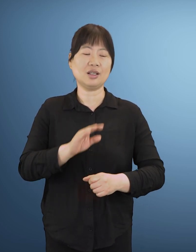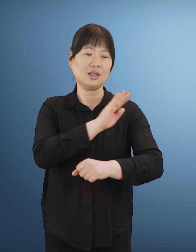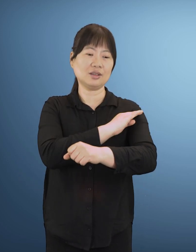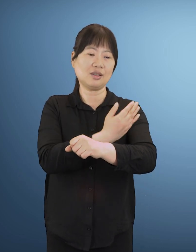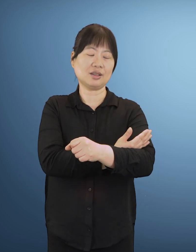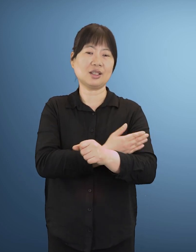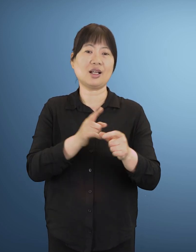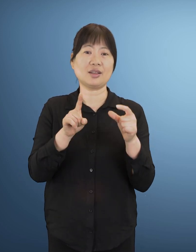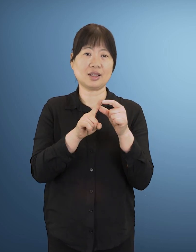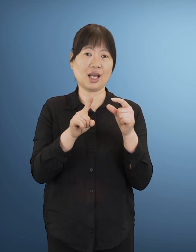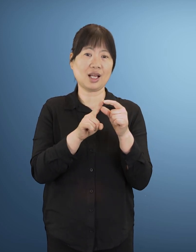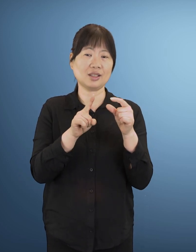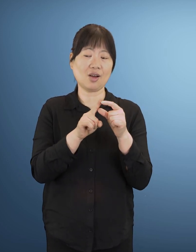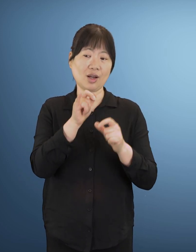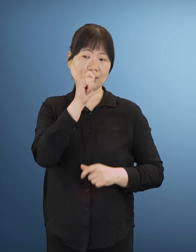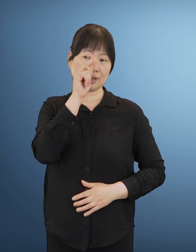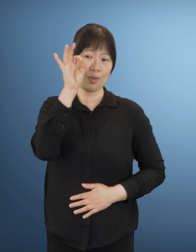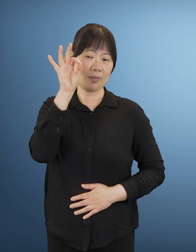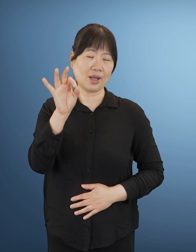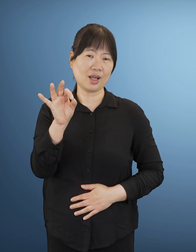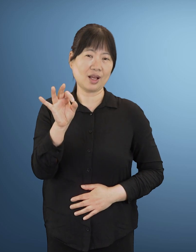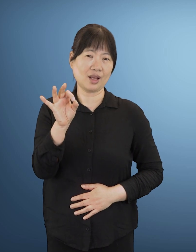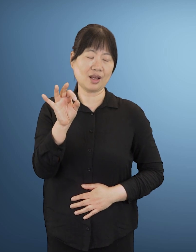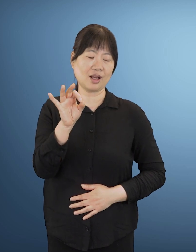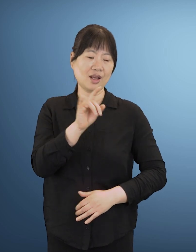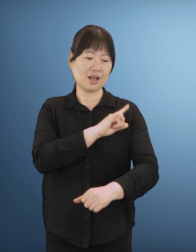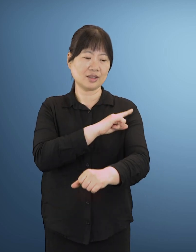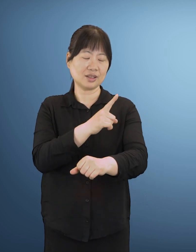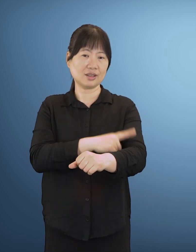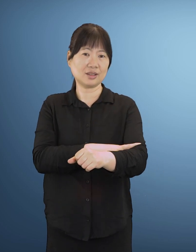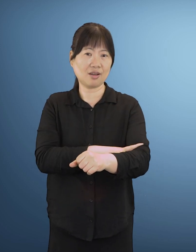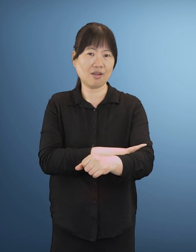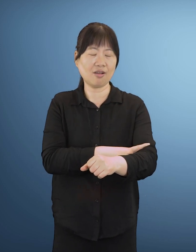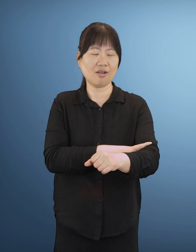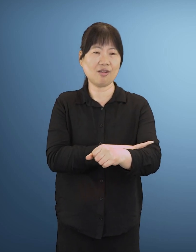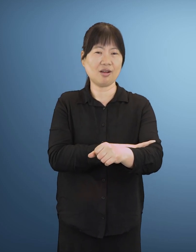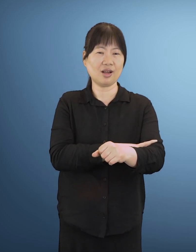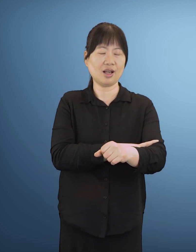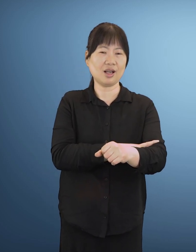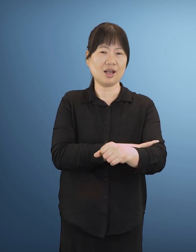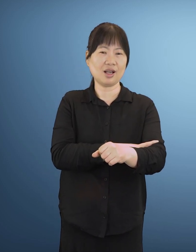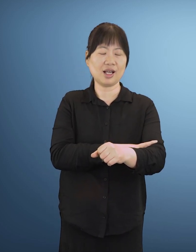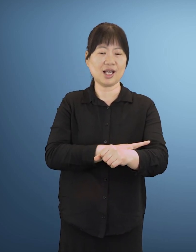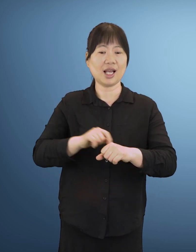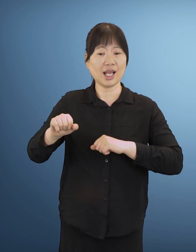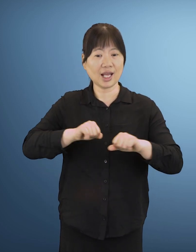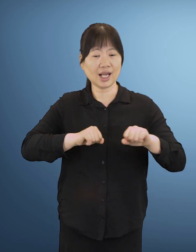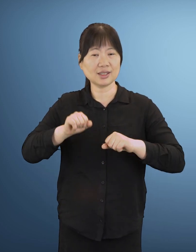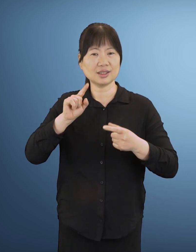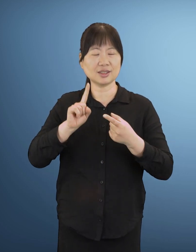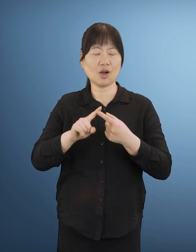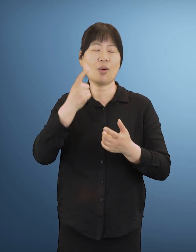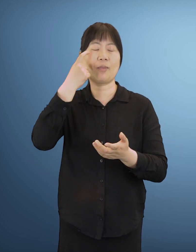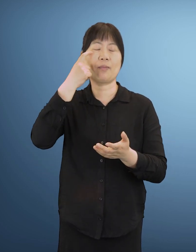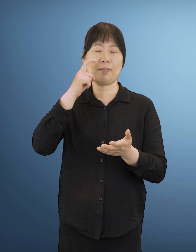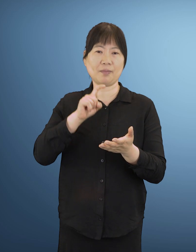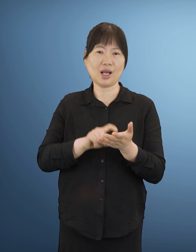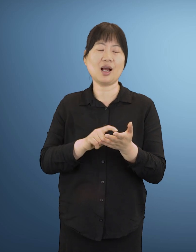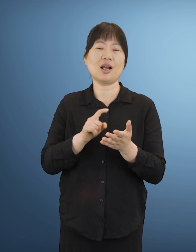능력이라는 단어가 있는 걸로 봐서는 능력을 일부 행하신 거는